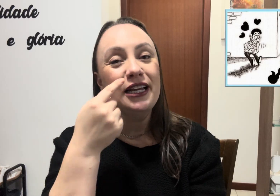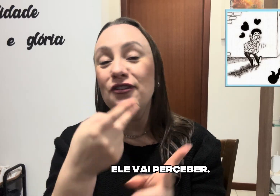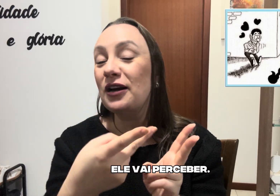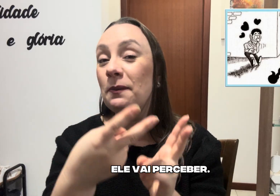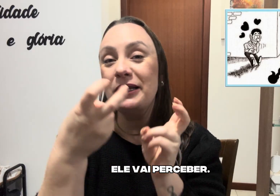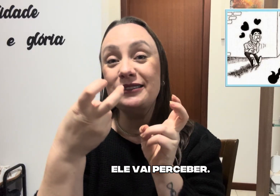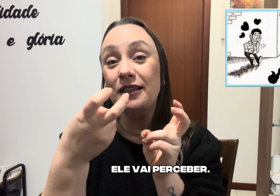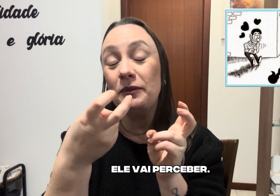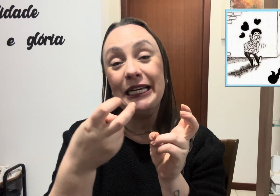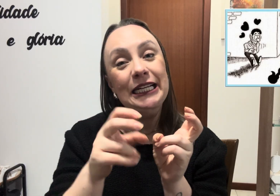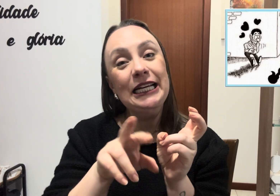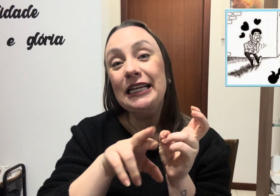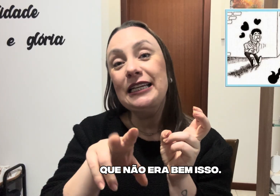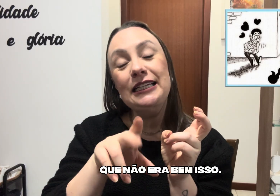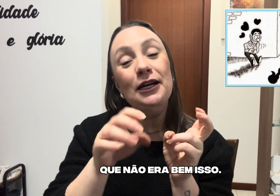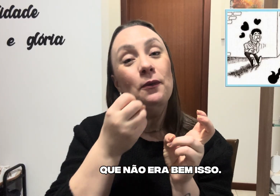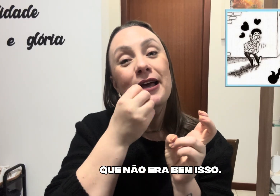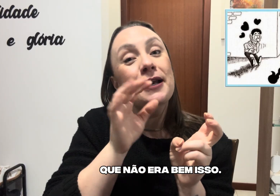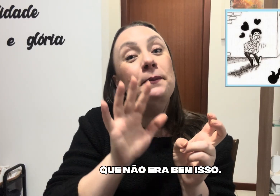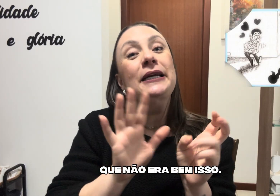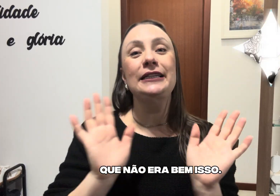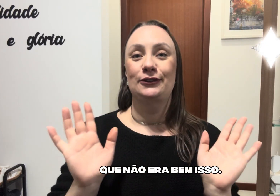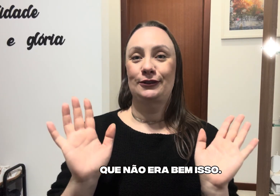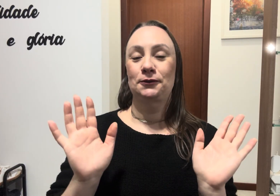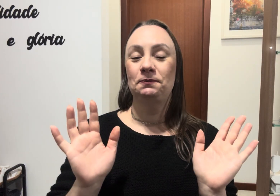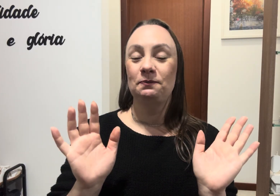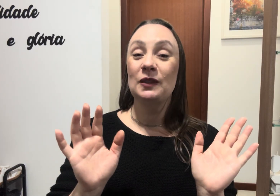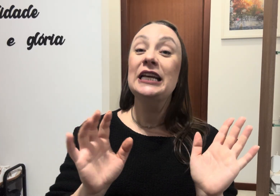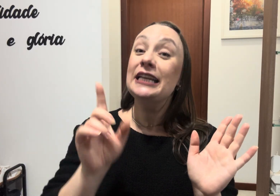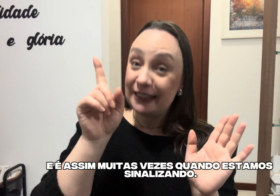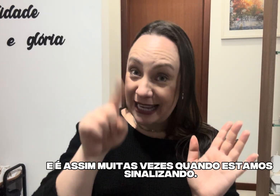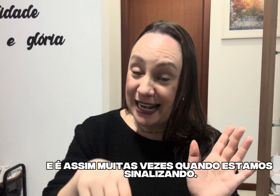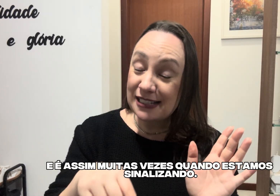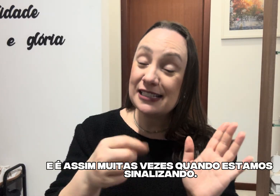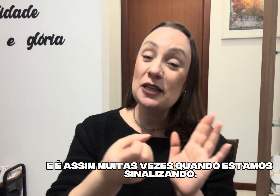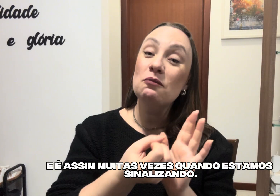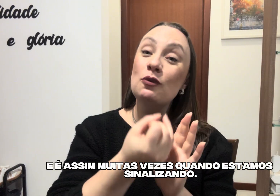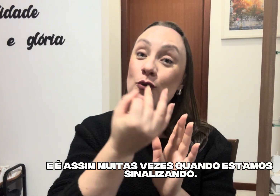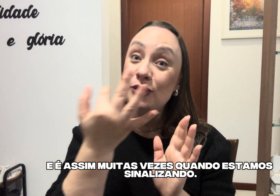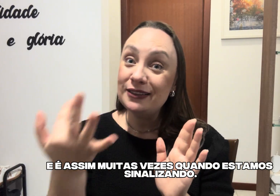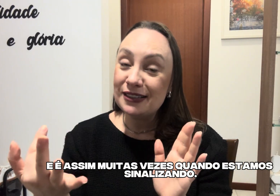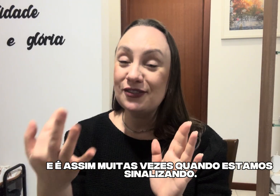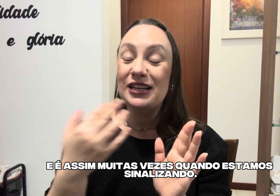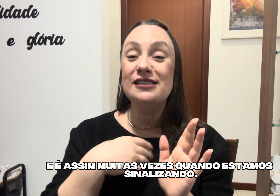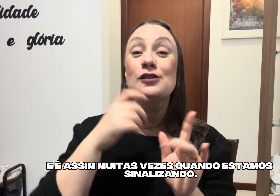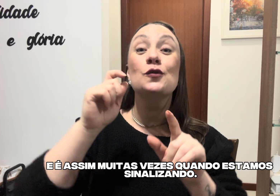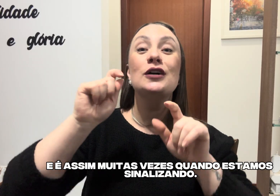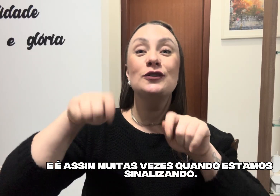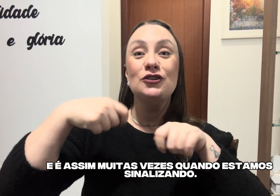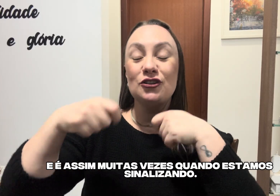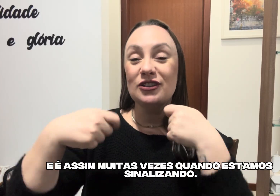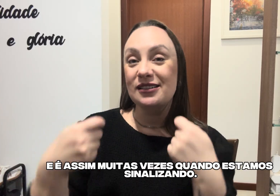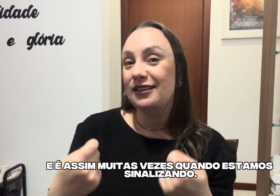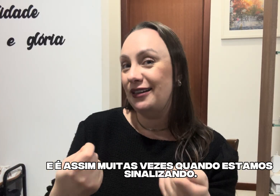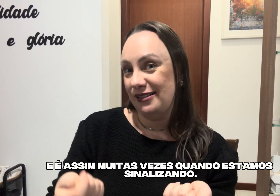vai perceber que não era bem isso. E é assim muitas vezes quando a gente está